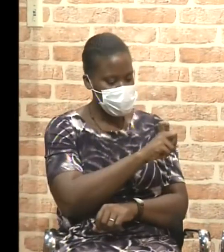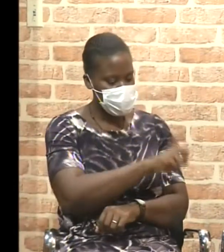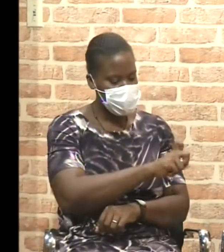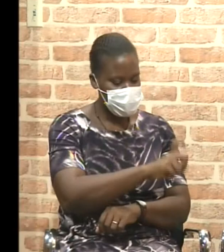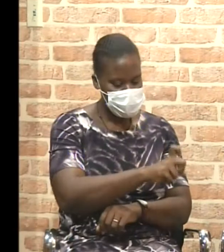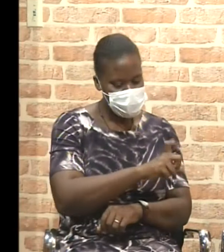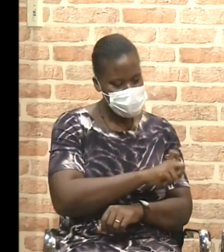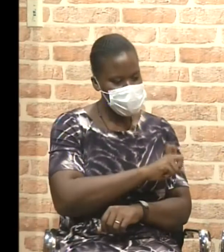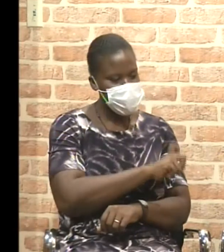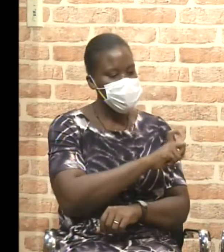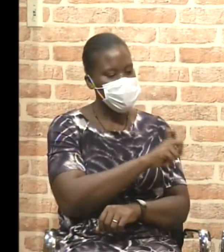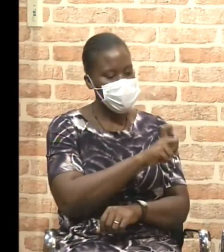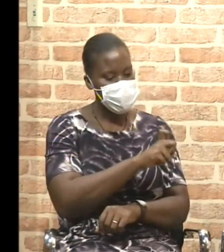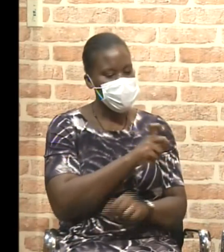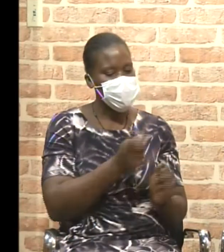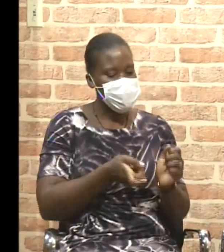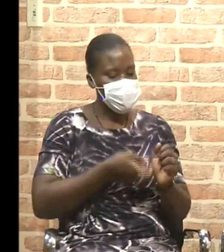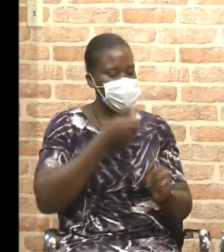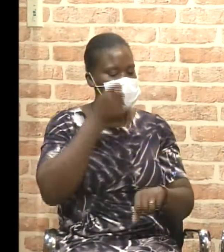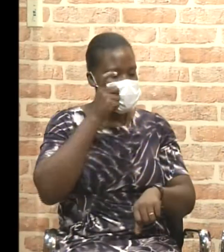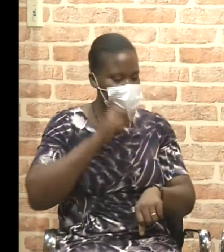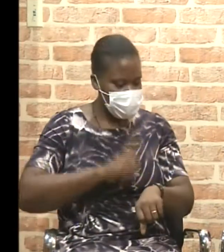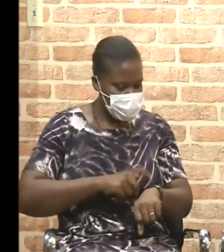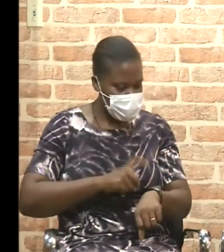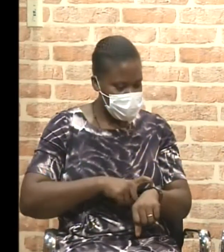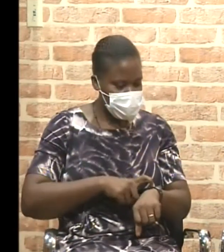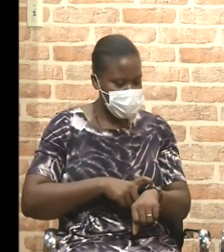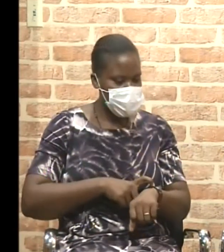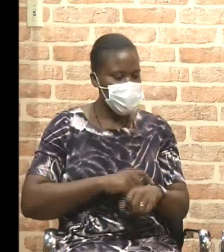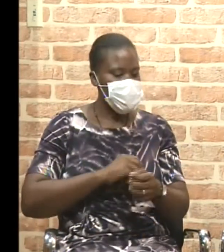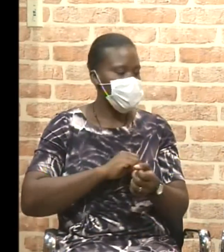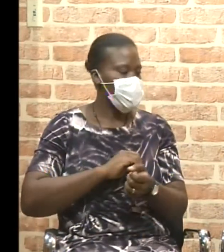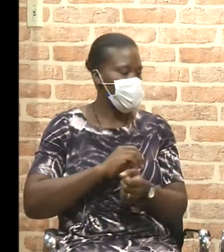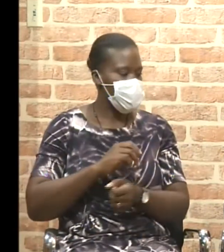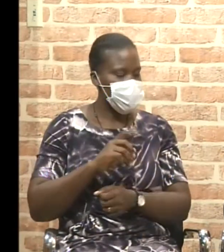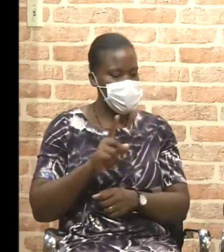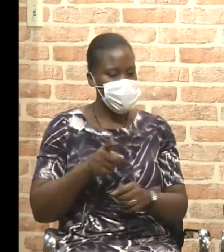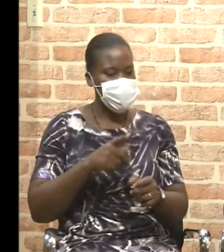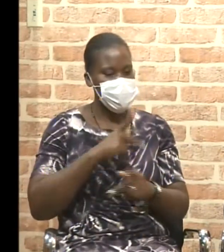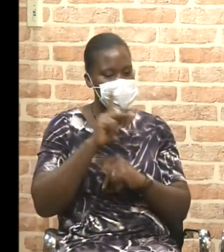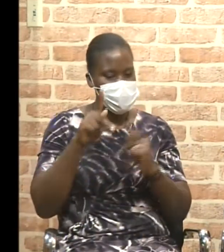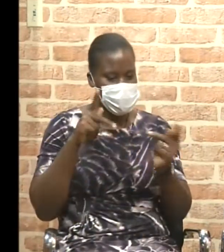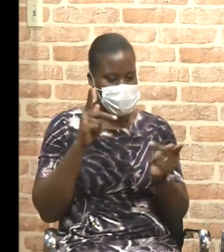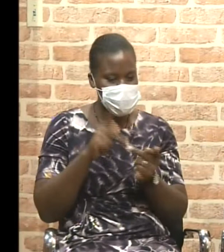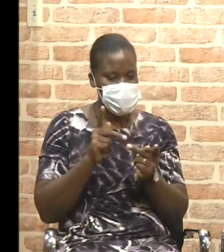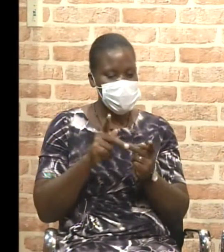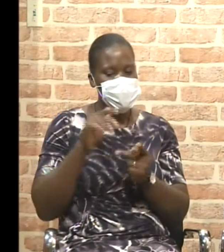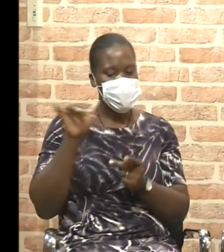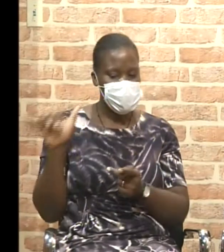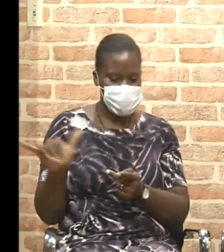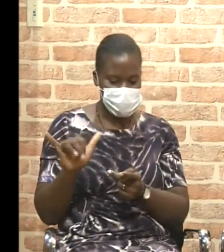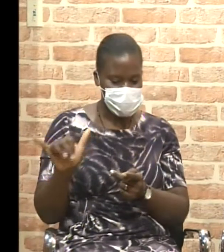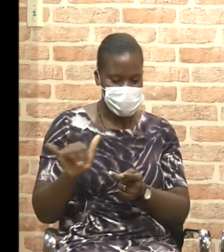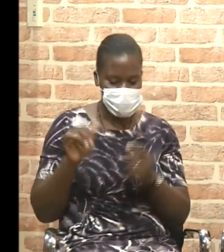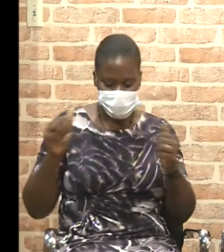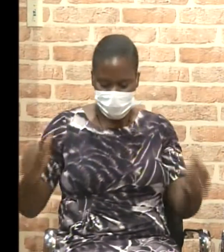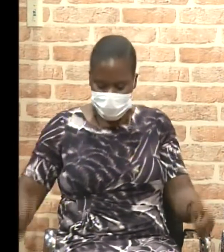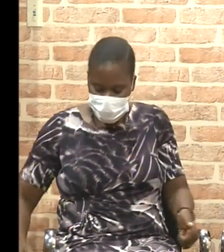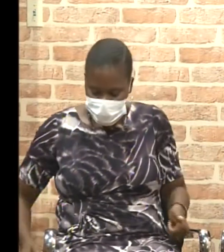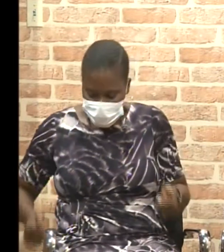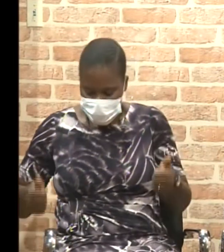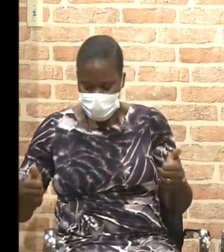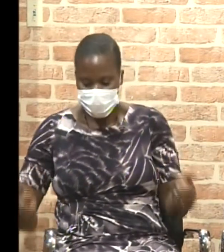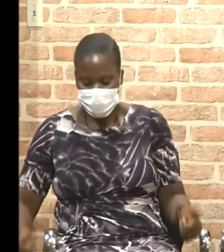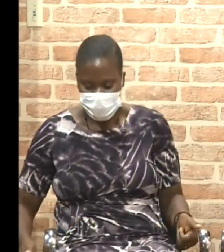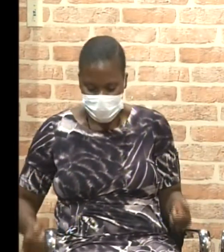moi de temps en temps, de temps en temps, et maintenant des fois me laver, et c'est même bagarre là tout pour un monde qui sous chaise à roulette, y a un monde qui